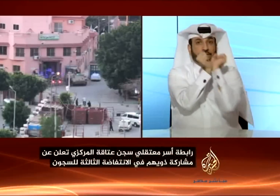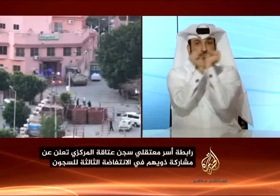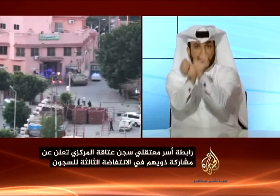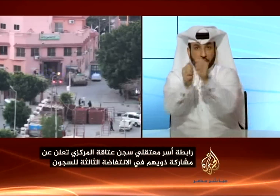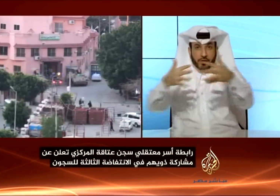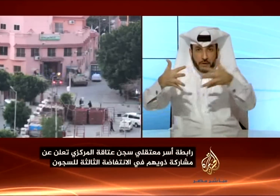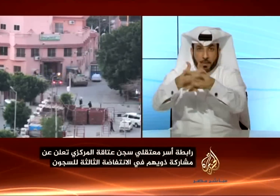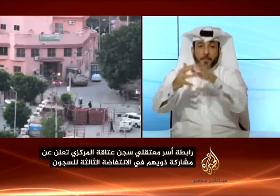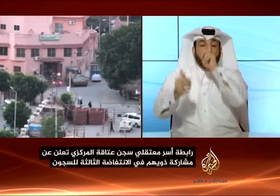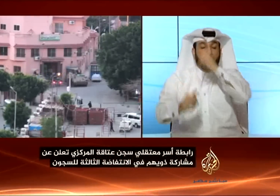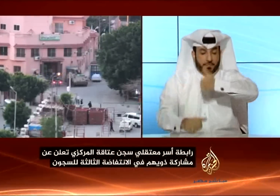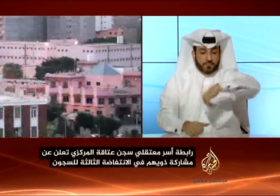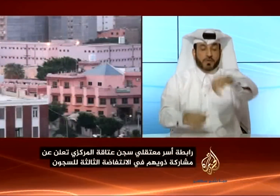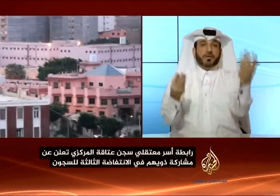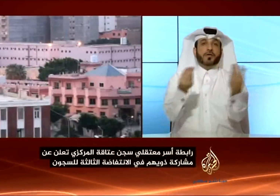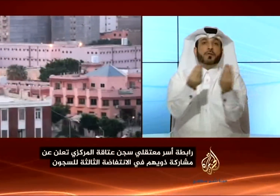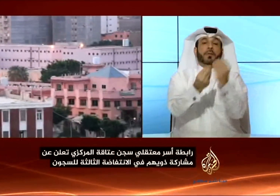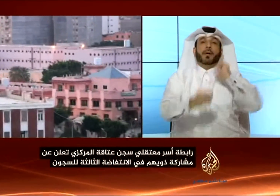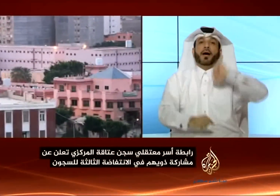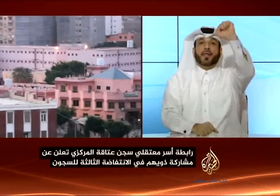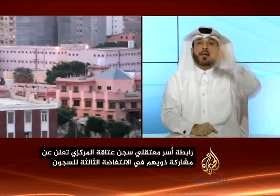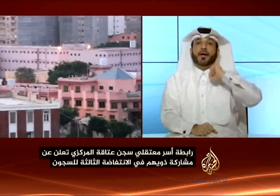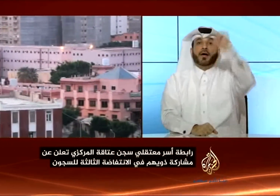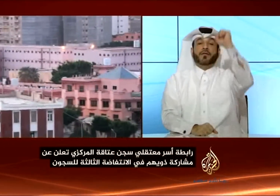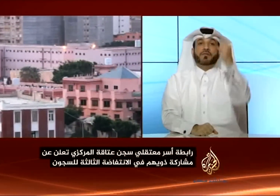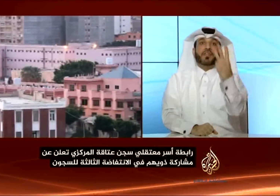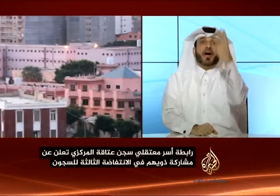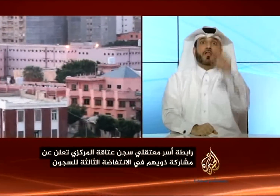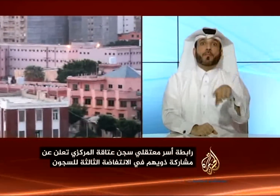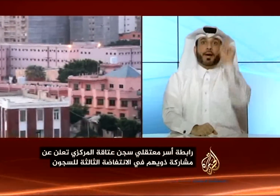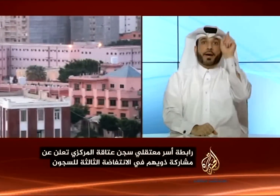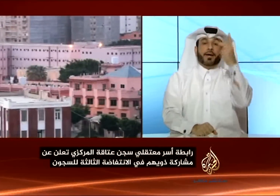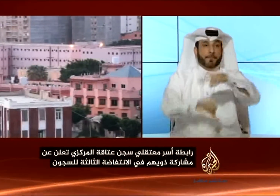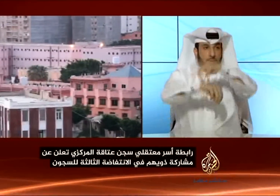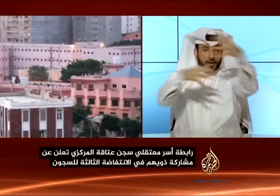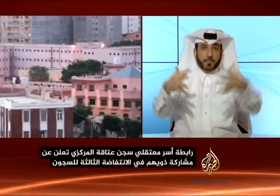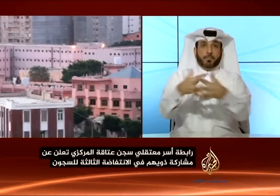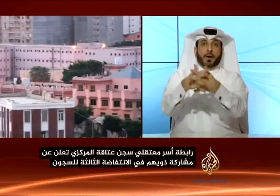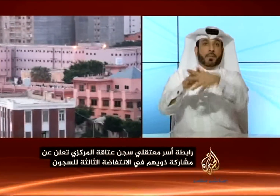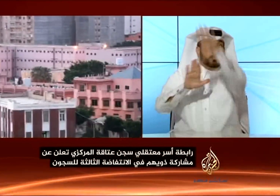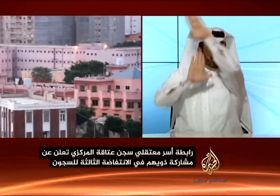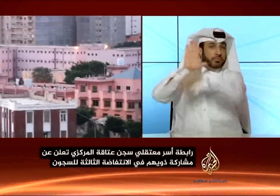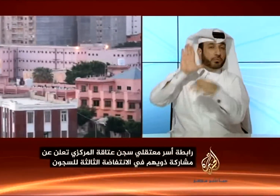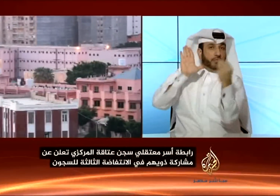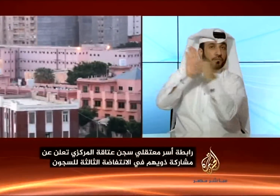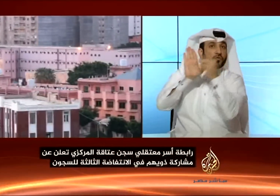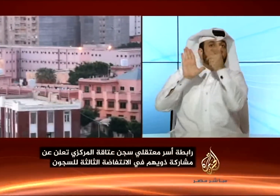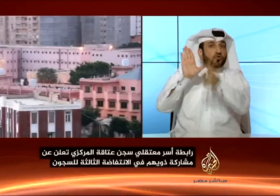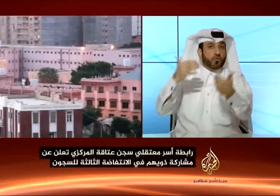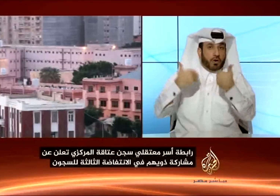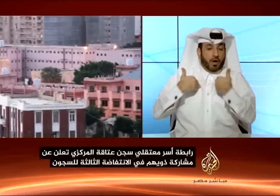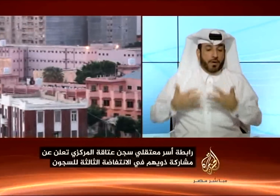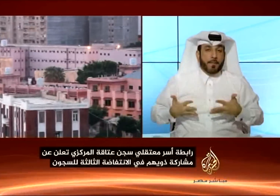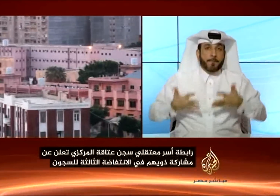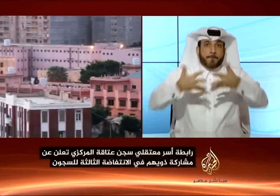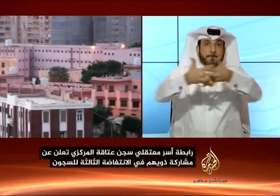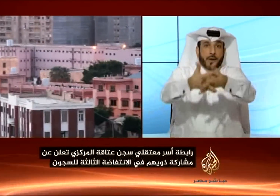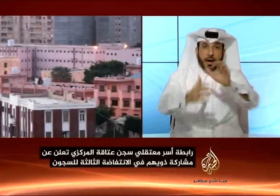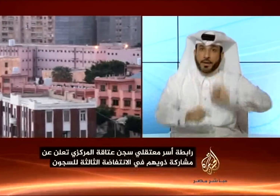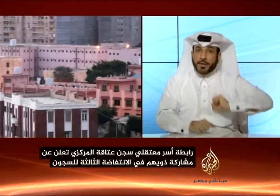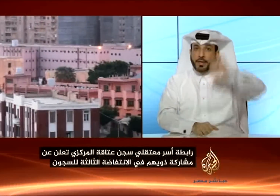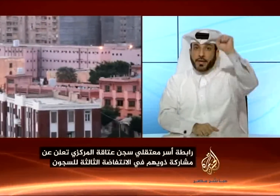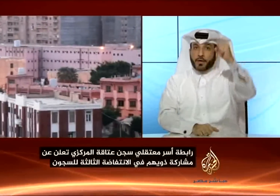ذويهم في الاضراب الثالث للسجون وقال المعتقلون في بيان ان اسباب انضمامهم للانتفاضات